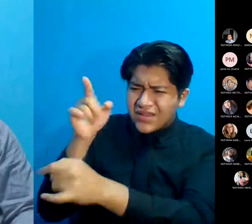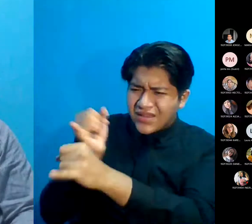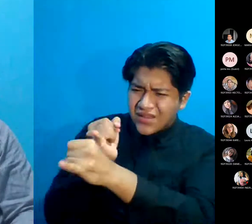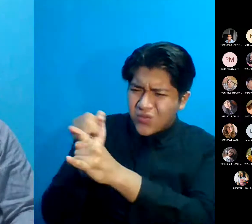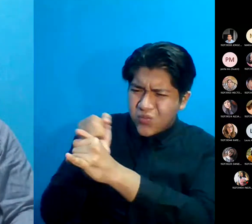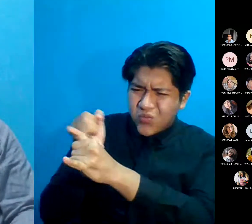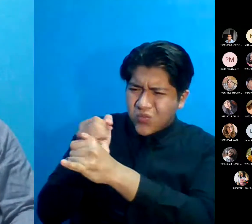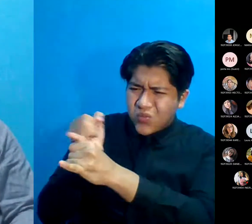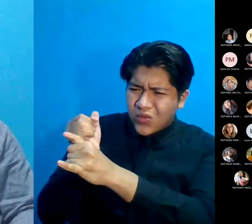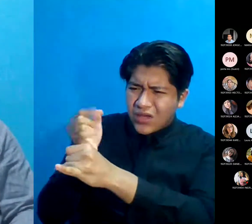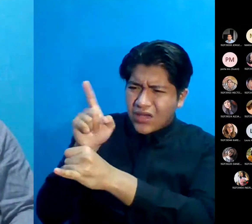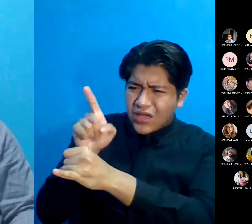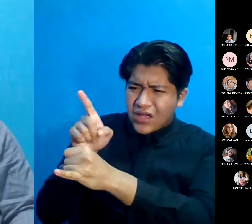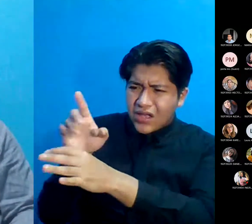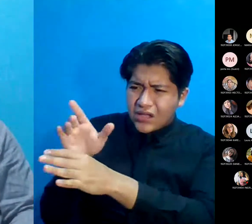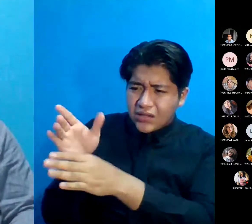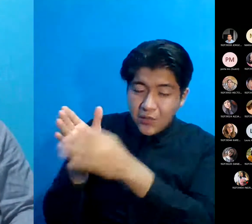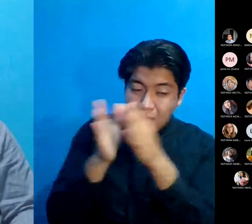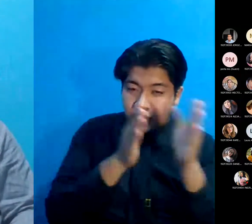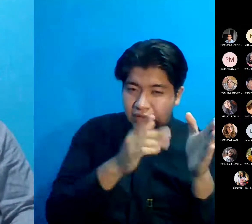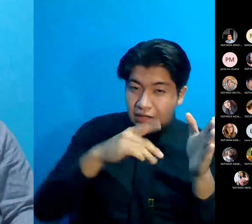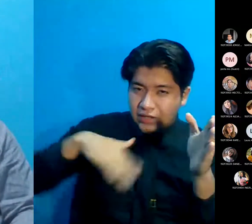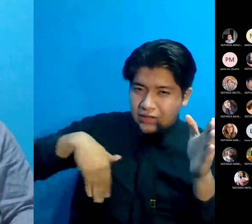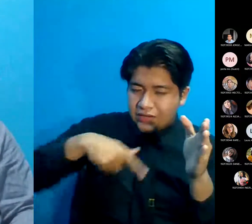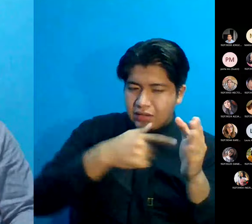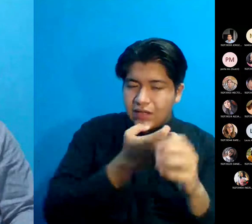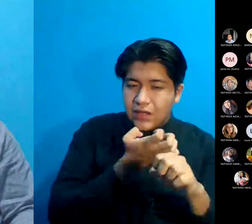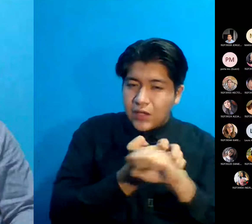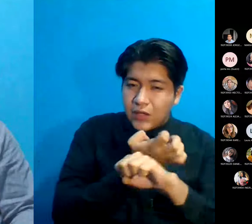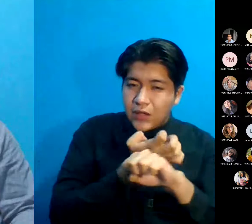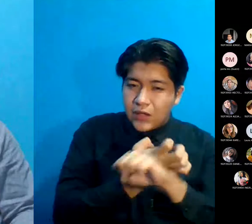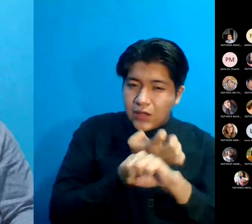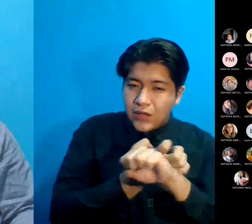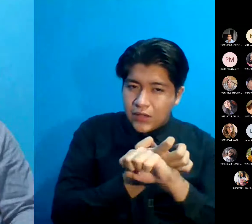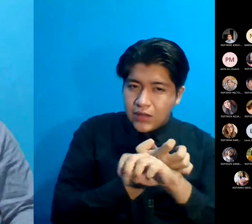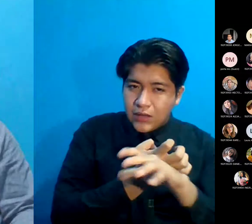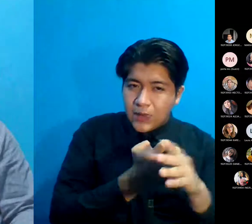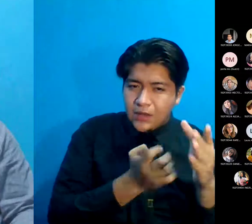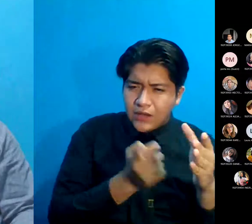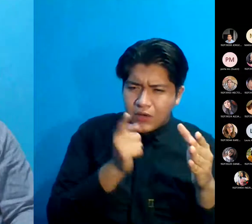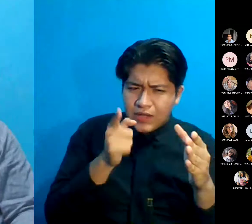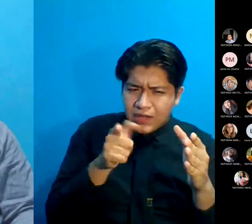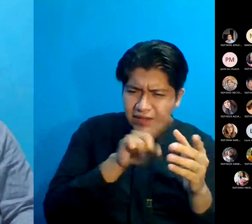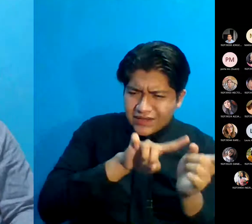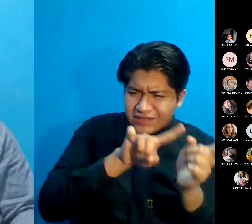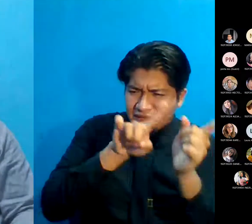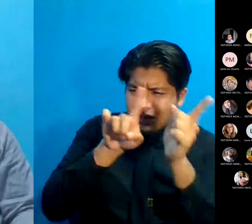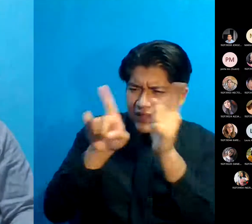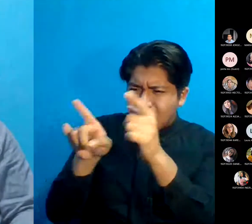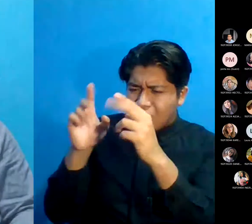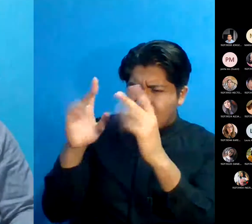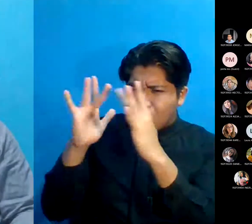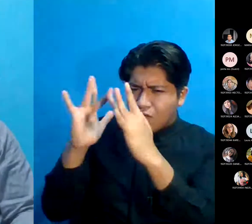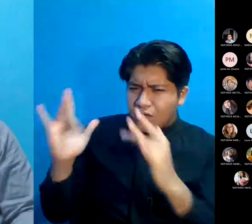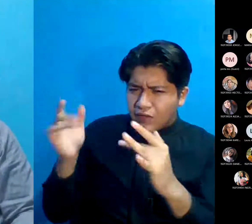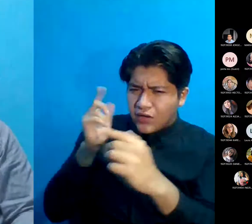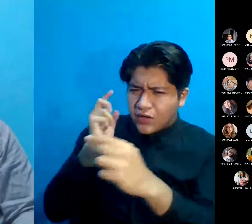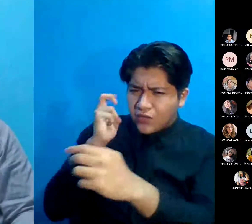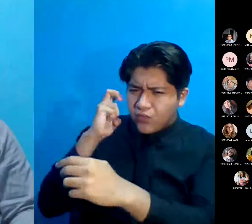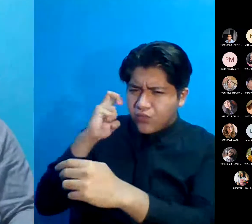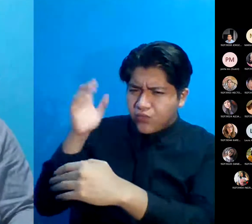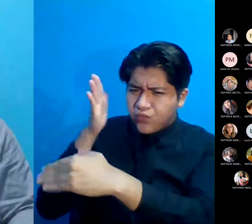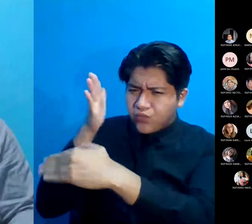era estadounidense y pues él viaja a Francia, también a otros lugares para poder aprender los